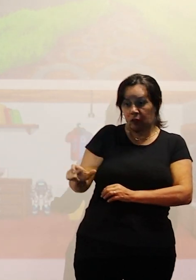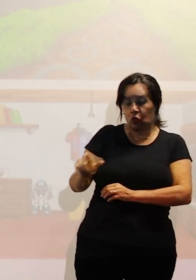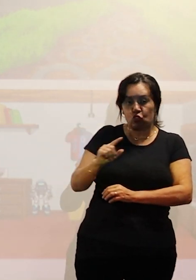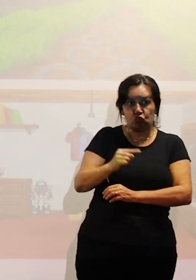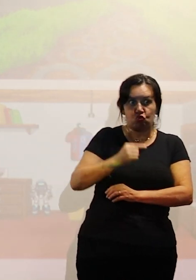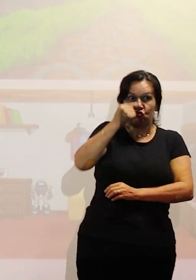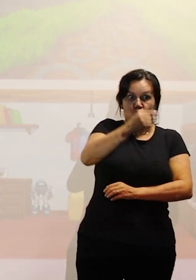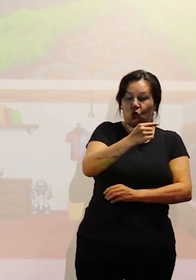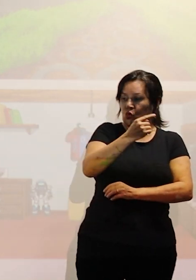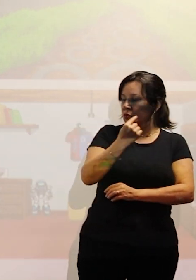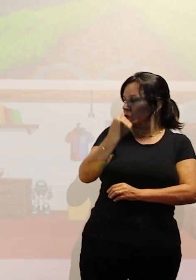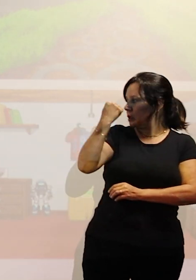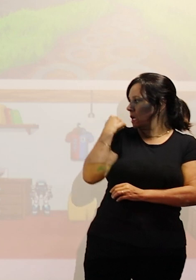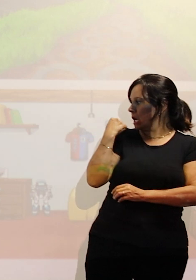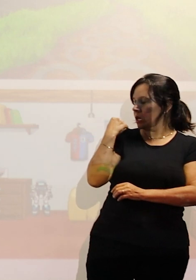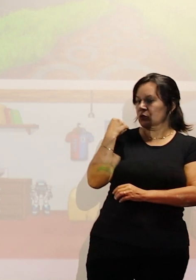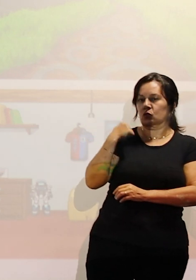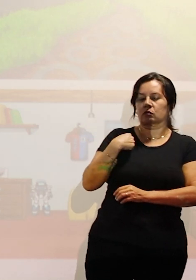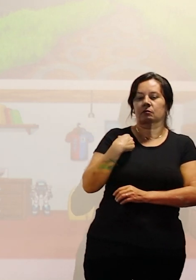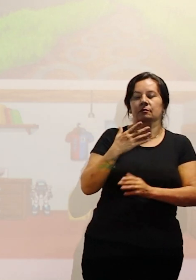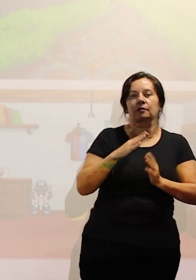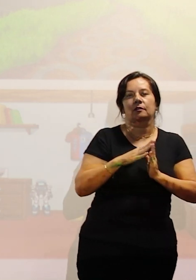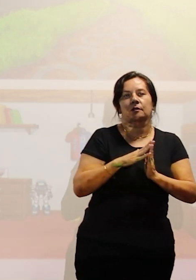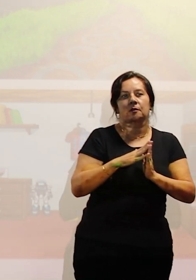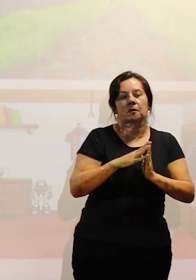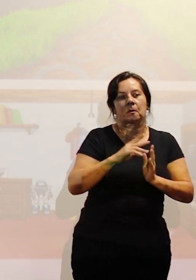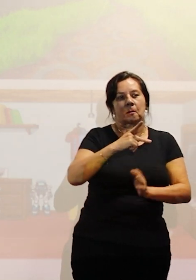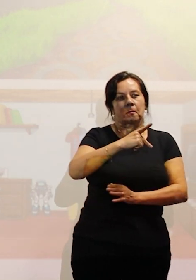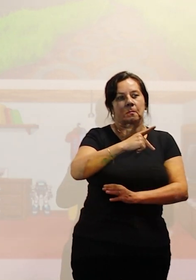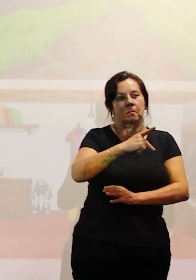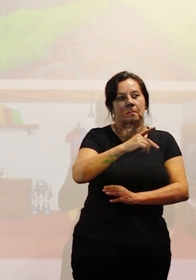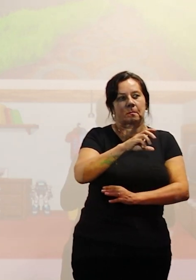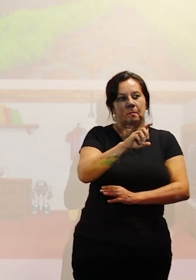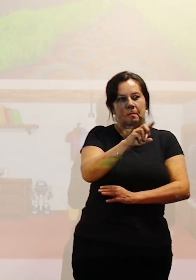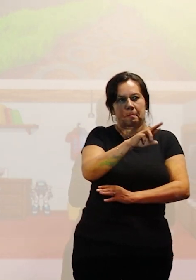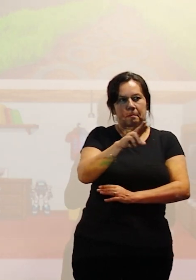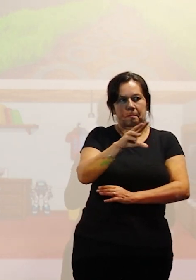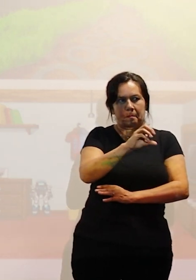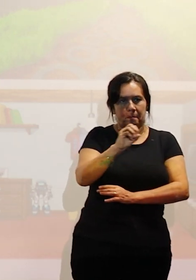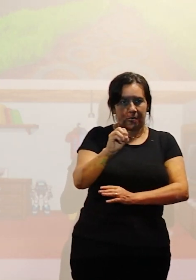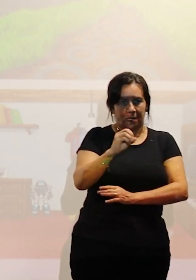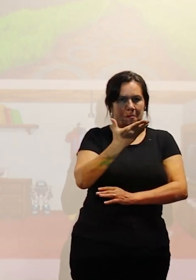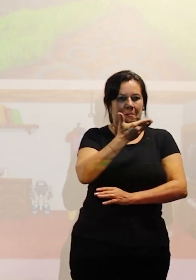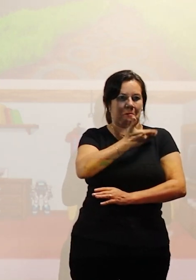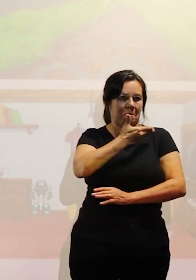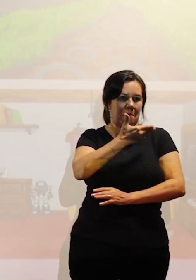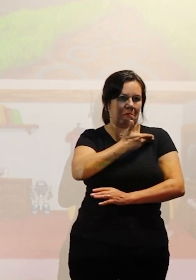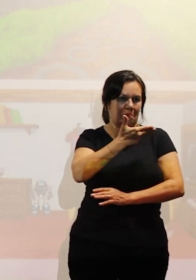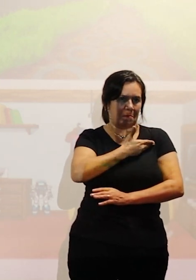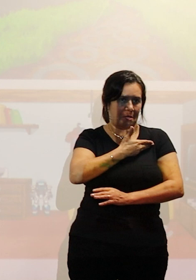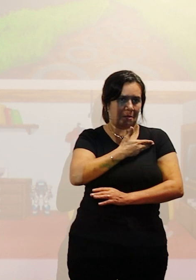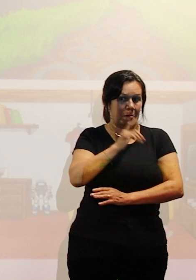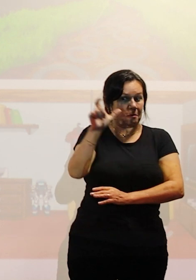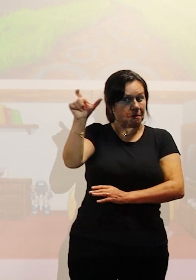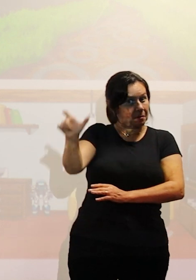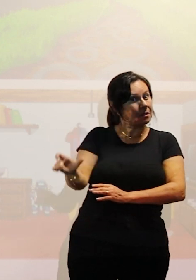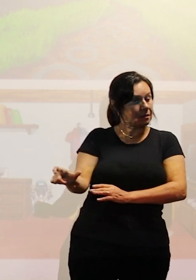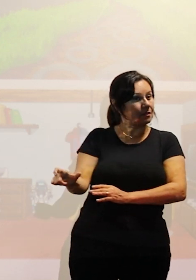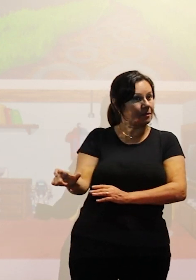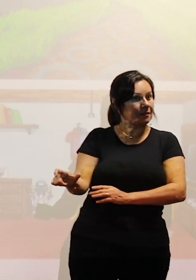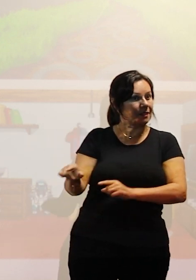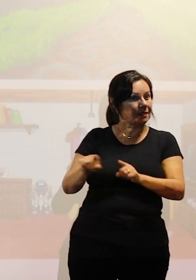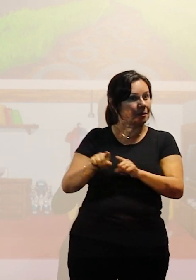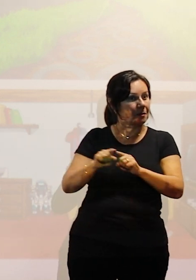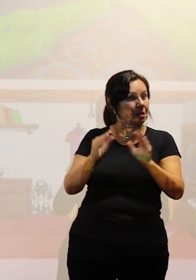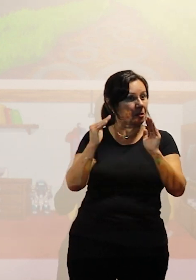No outro lado, nós tínhamos o quarto do Pedro Augusto. O Pedro Augusto era um dos amigos, entre aspas, da protagonista,